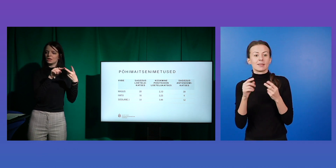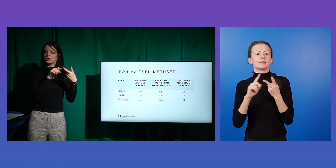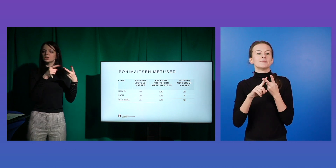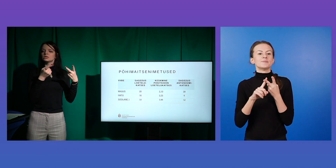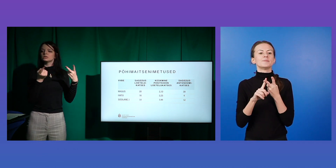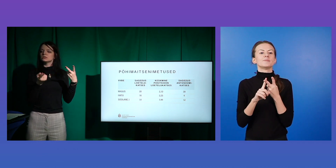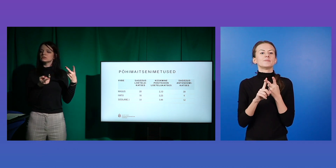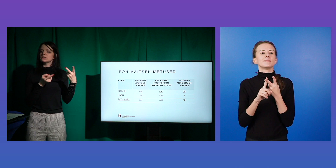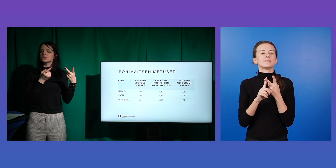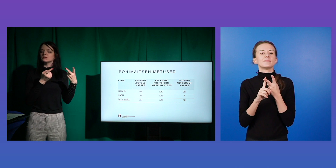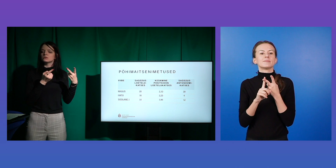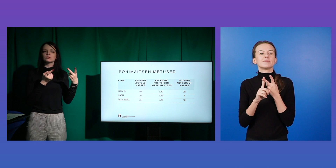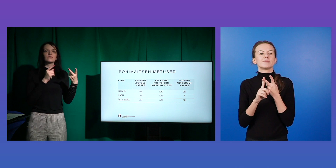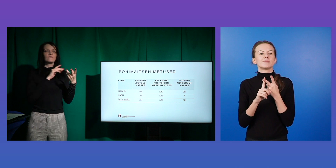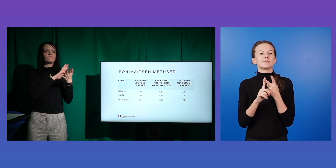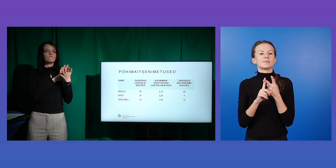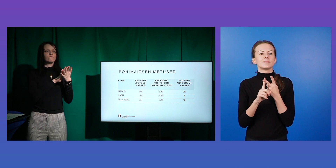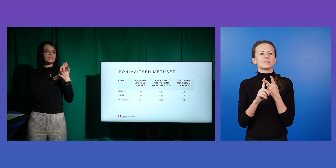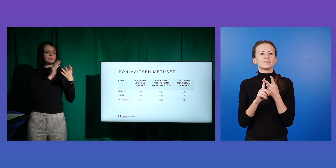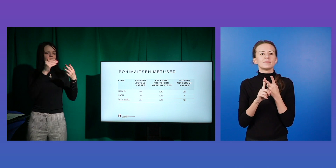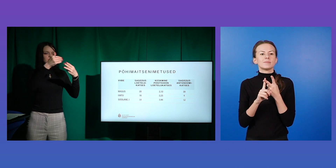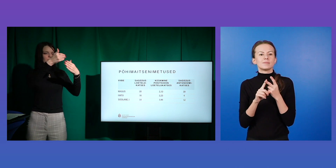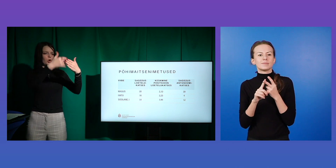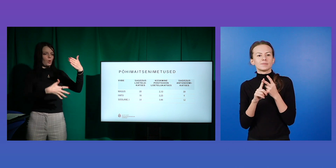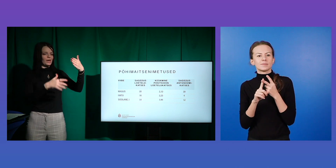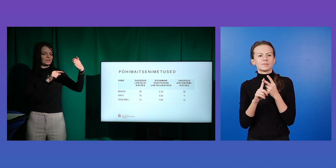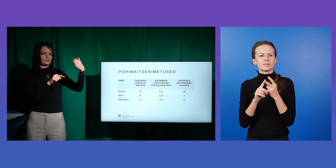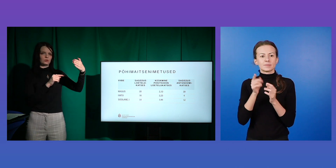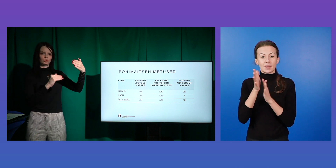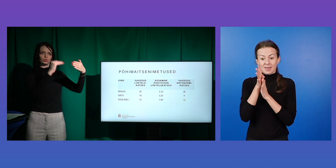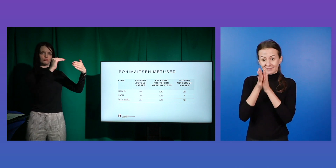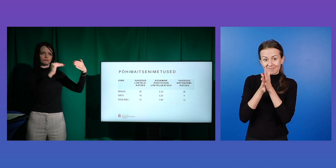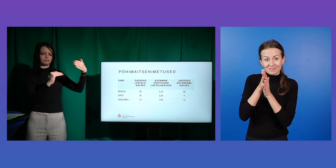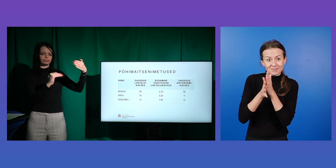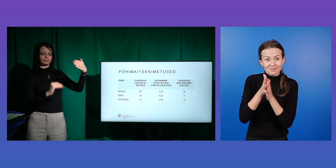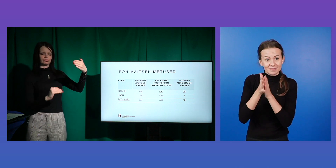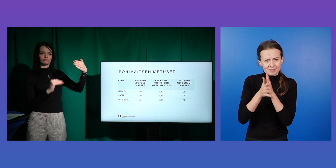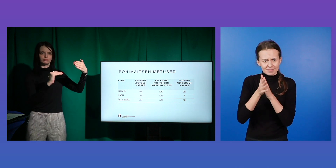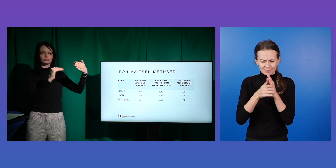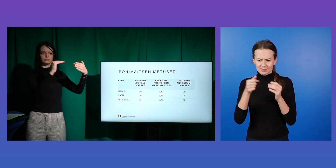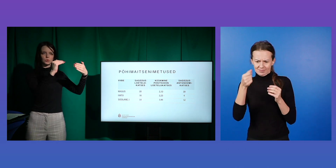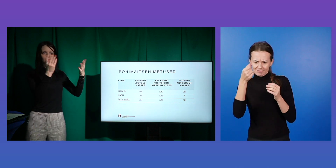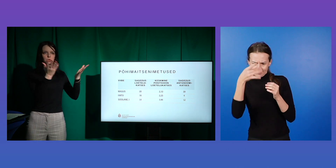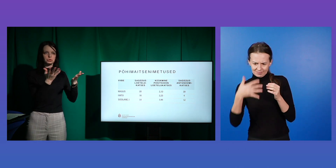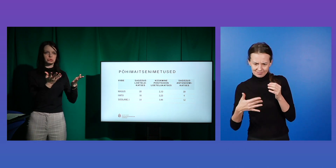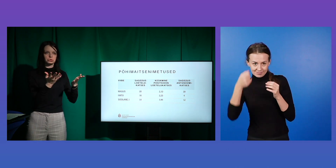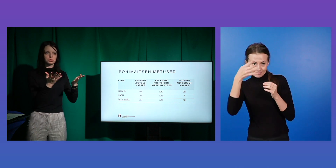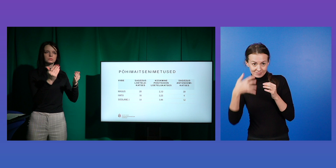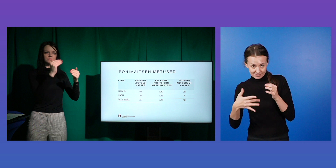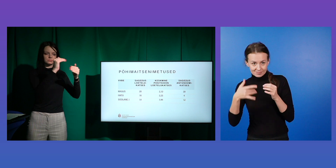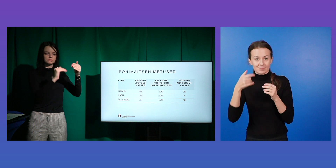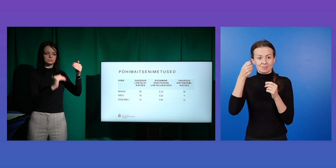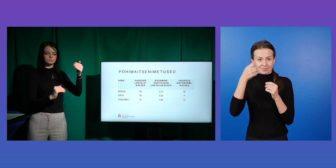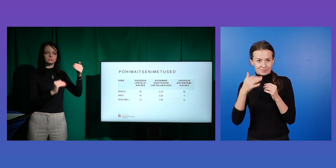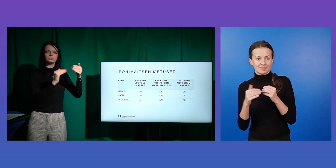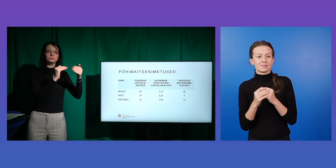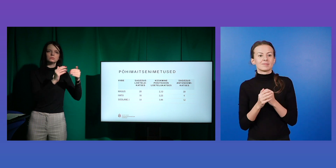öeldi, see esimene number näitab seda, kui sagedasti mõnda viibet siis pakuti. Et see on järjestus olemas.